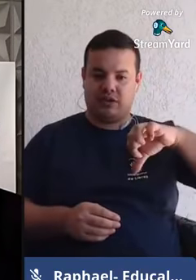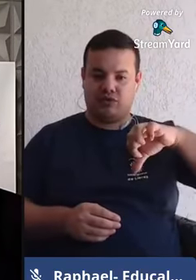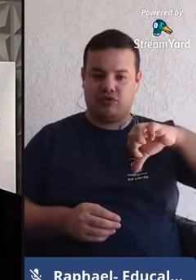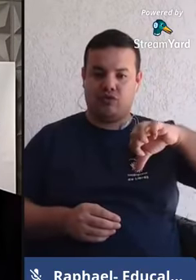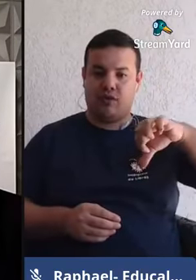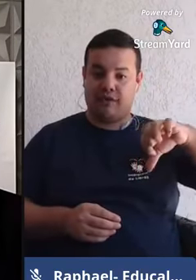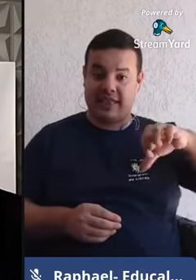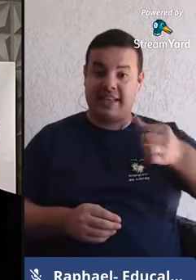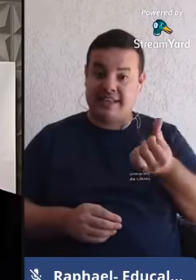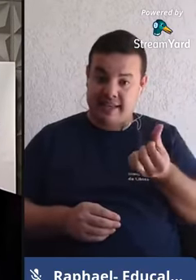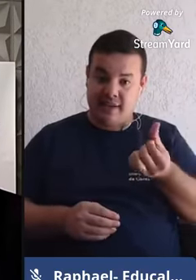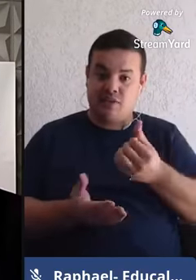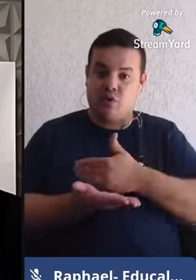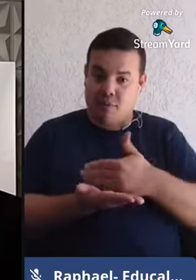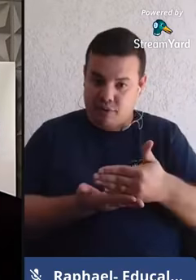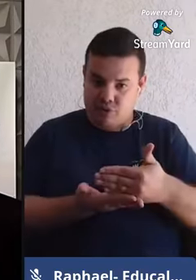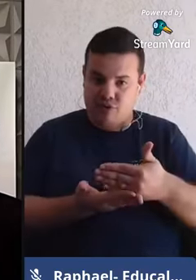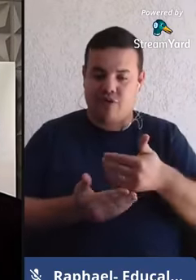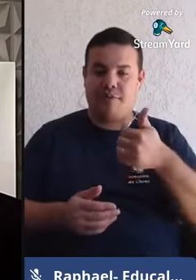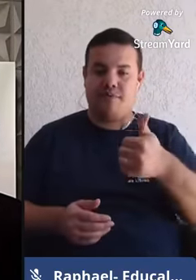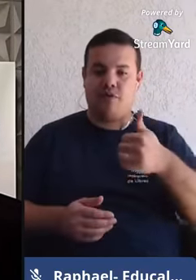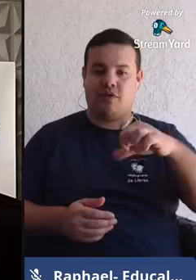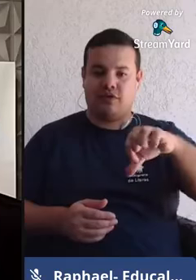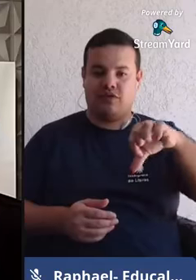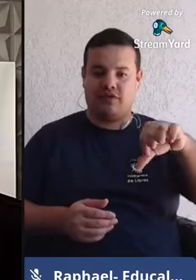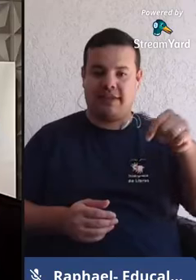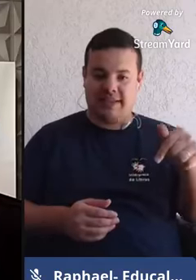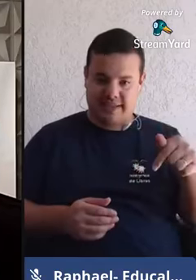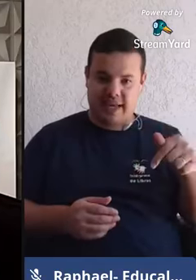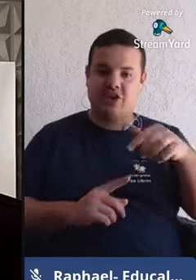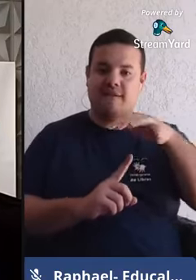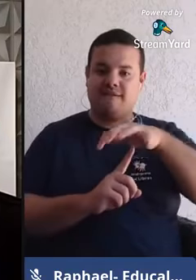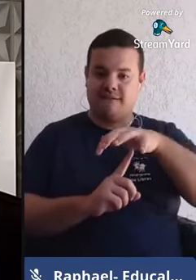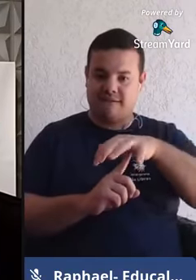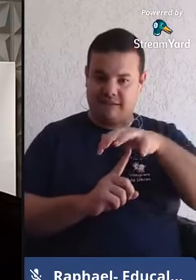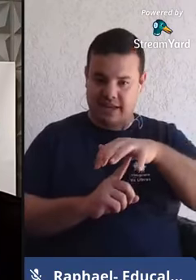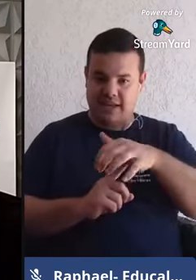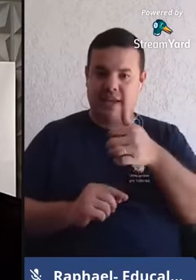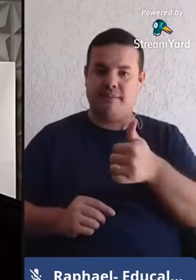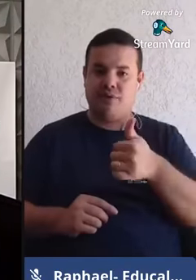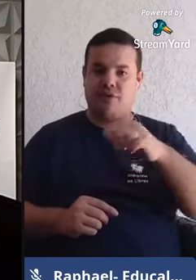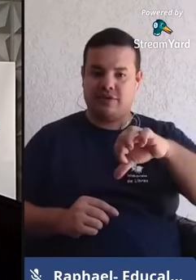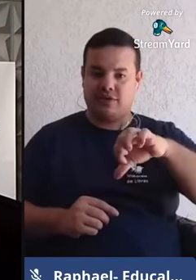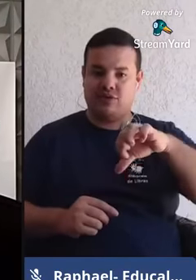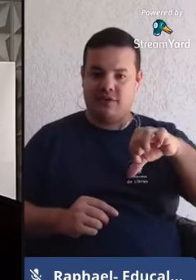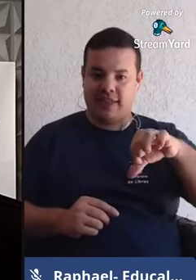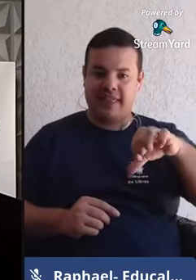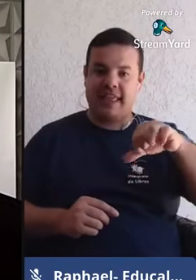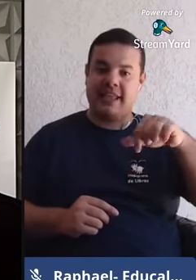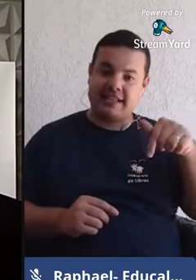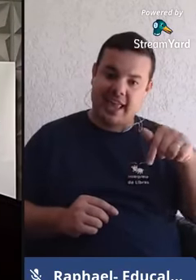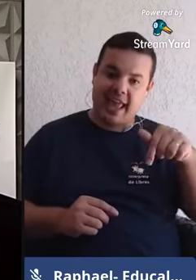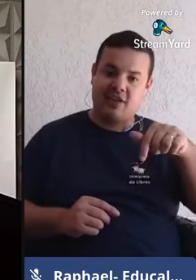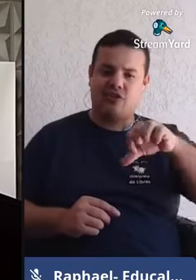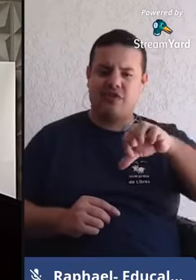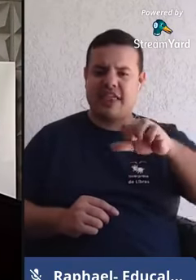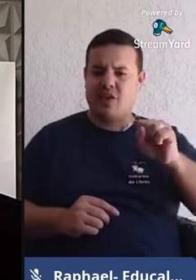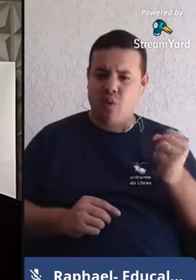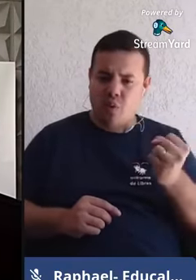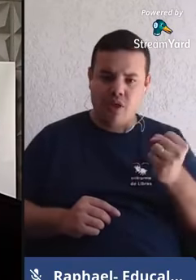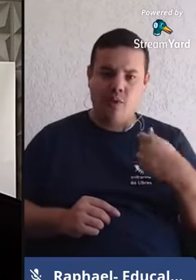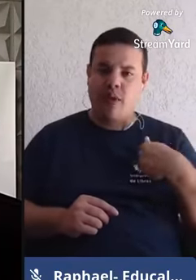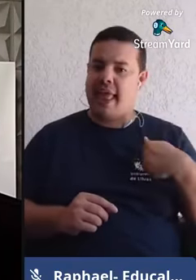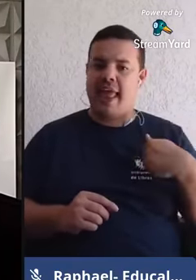97, em 1998, 99, eu já não tinha mais revista de pecuária. O meu negócio era a revista Reação, né? E aí,